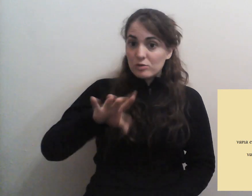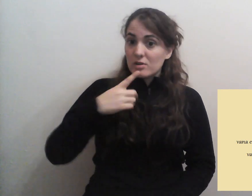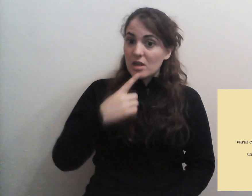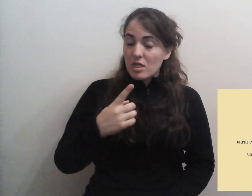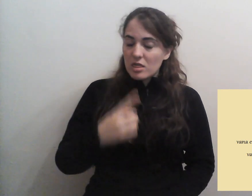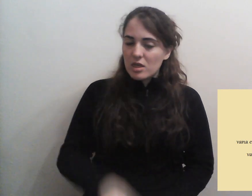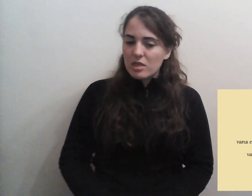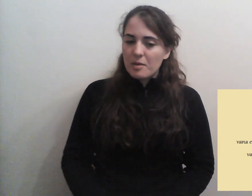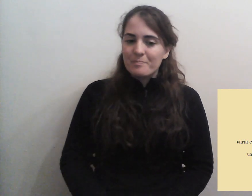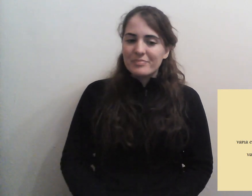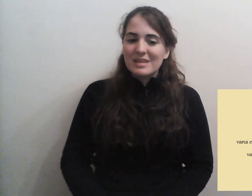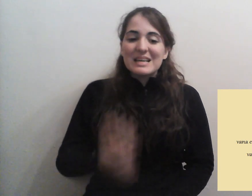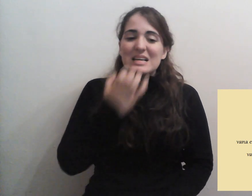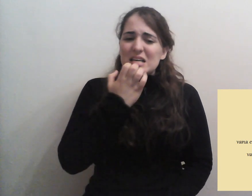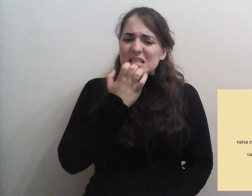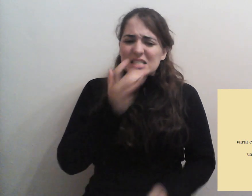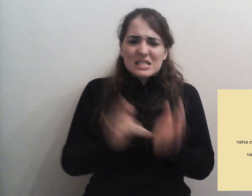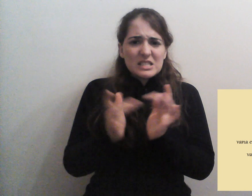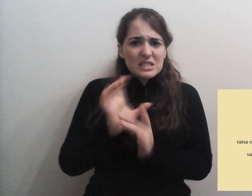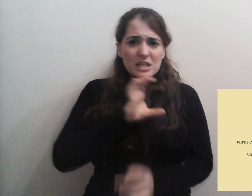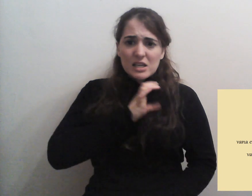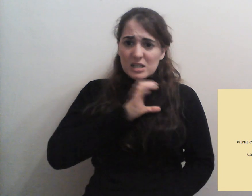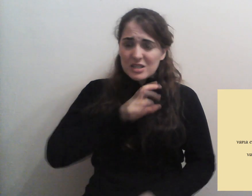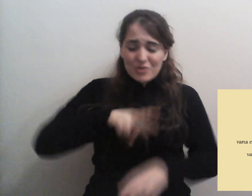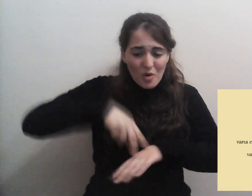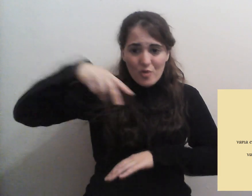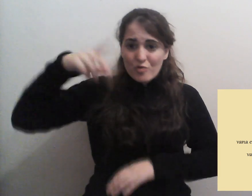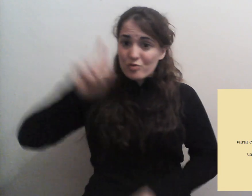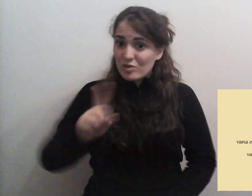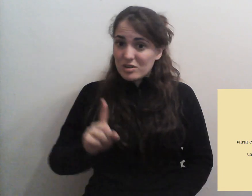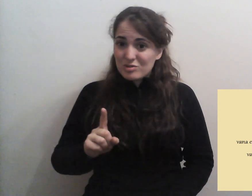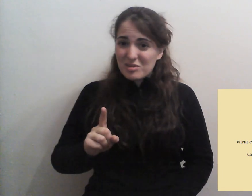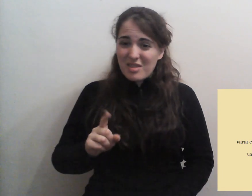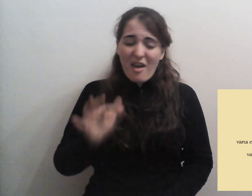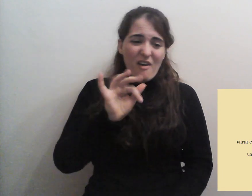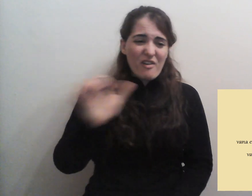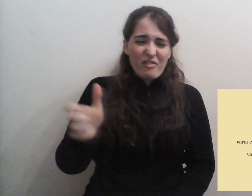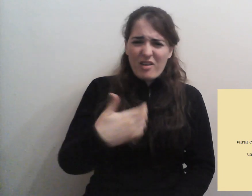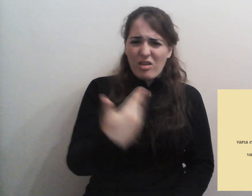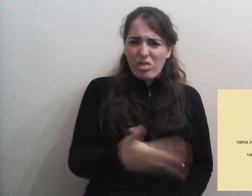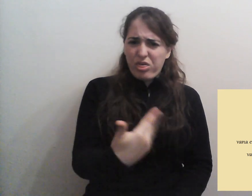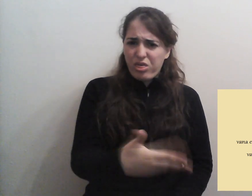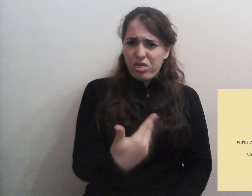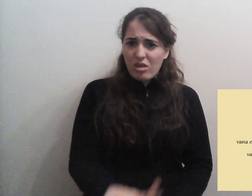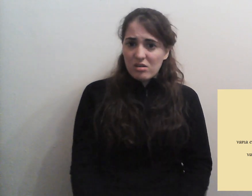resucitó, vana es vuestra fe. Iglesia de María, vana es vuestra fe, vana también es